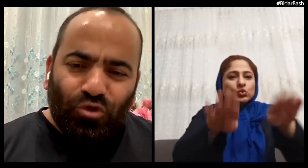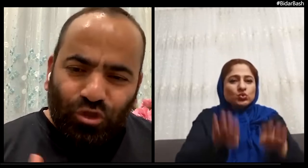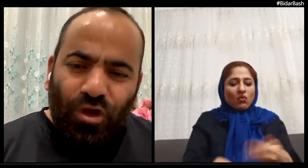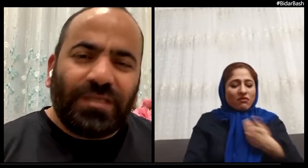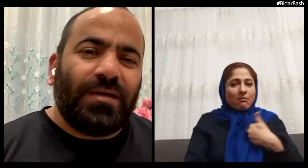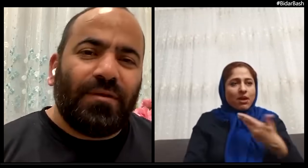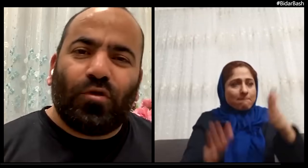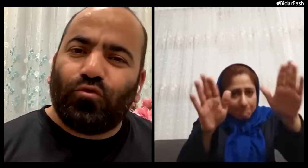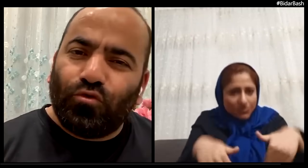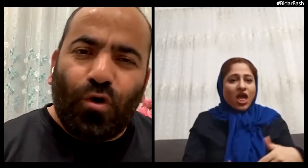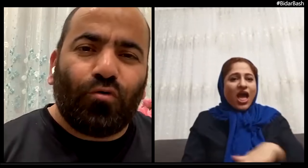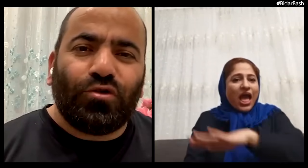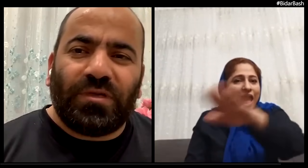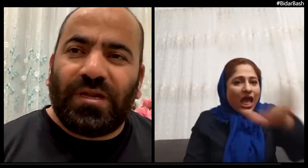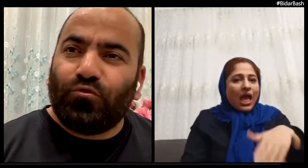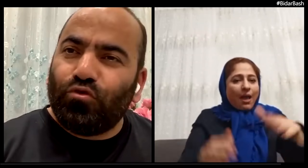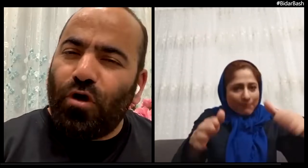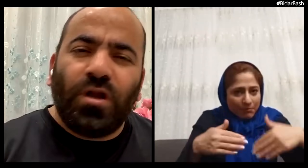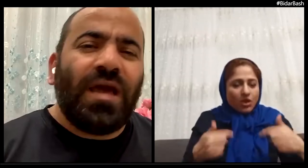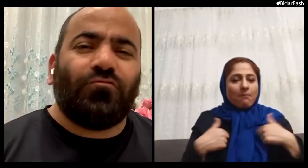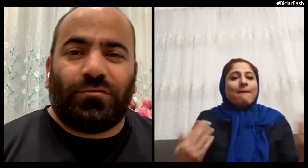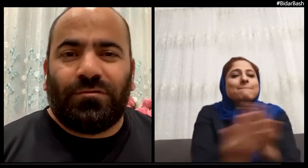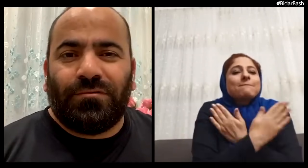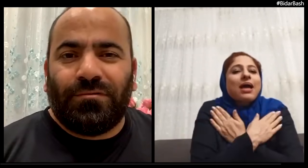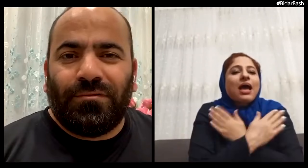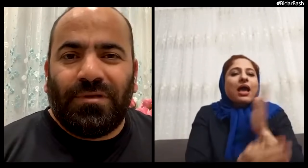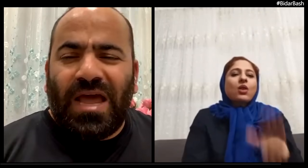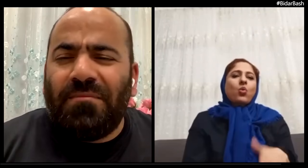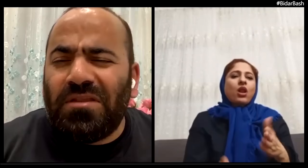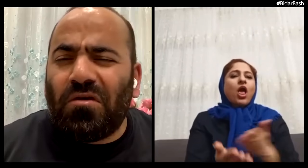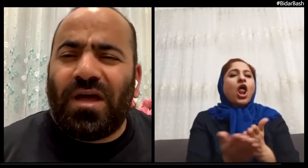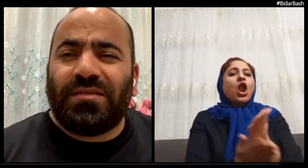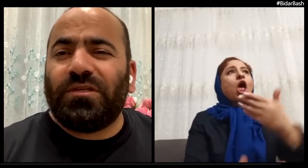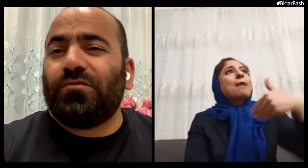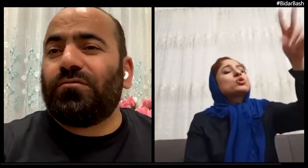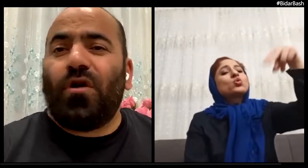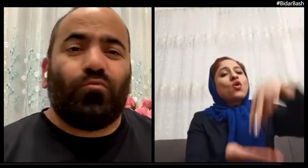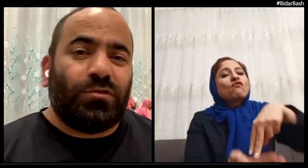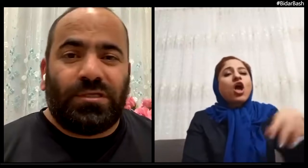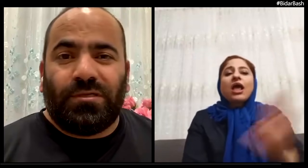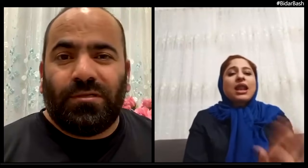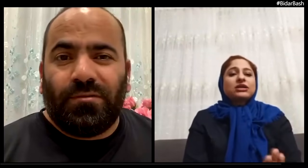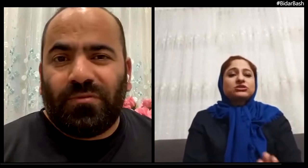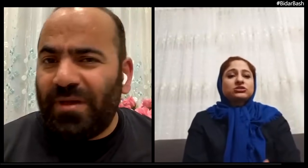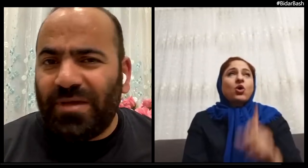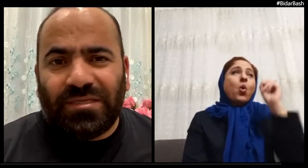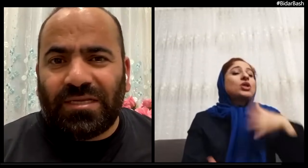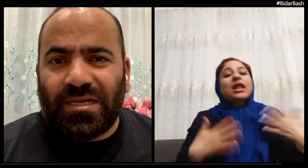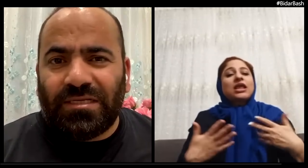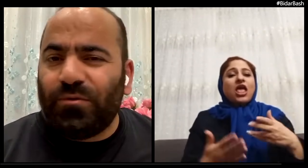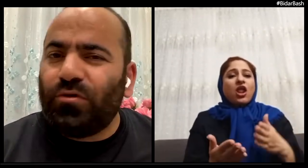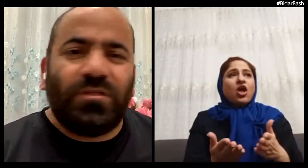من مشتاقتم، من میخوام تو رو تو آغوش بگیرم. تو راه نمون. همه ناراحتی اینه که تو راه موندی، به من